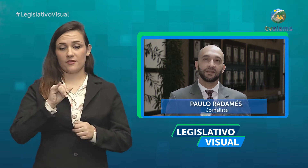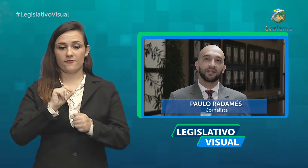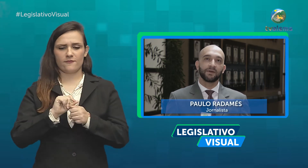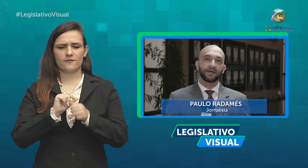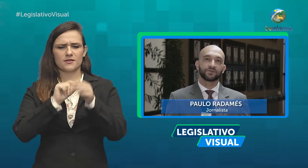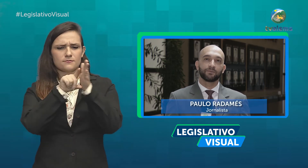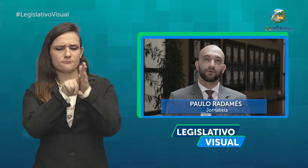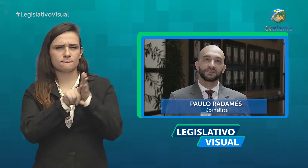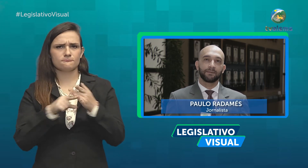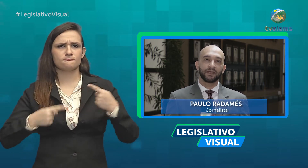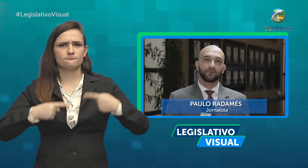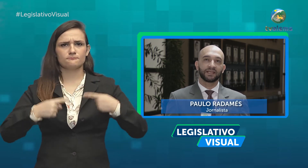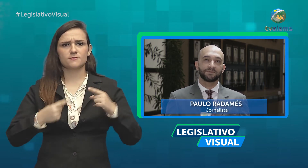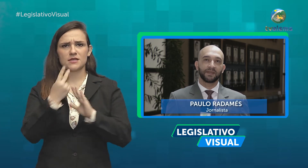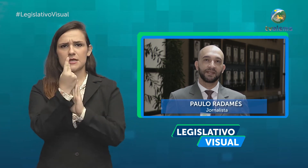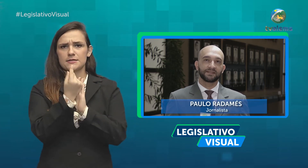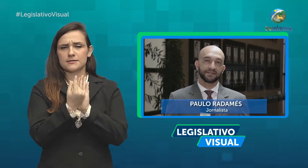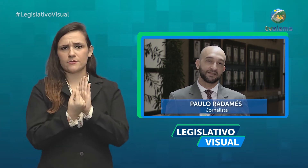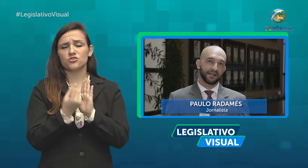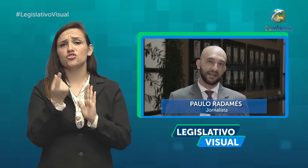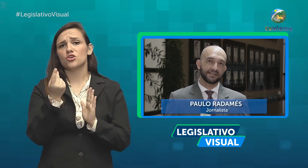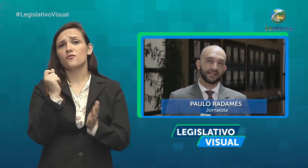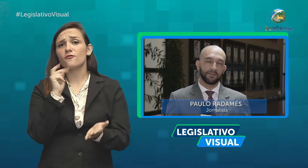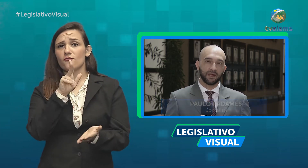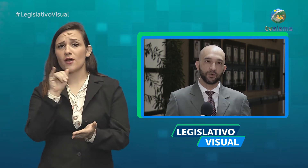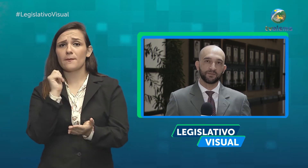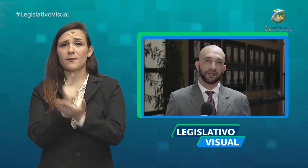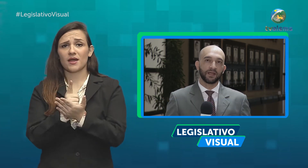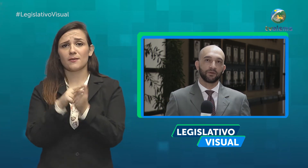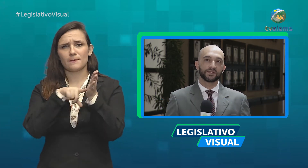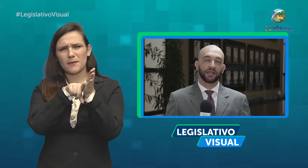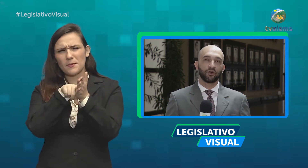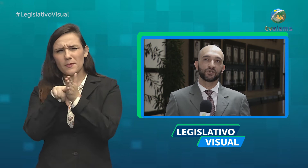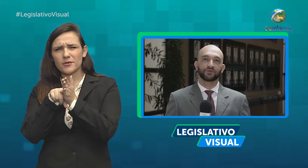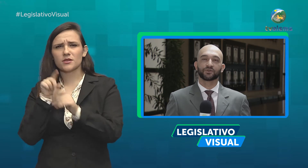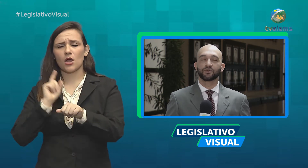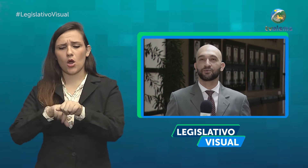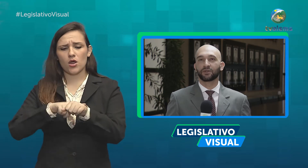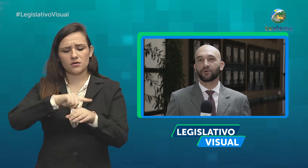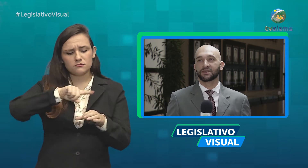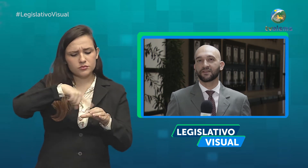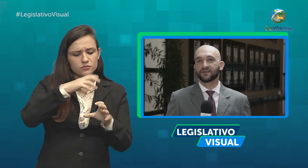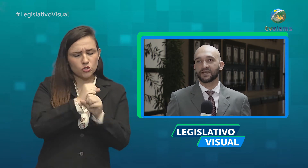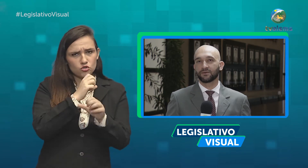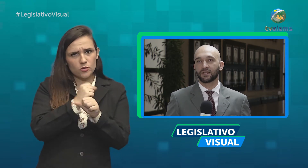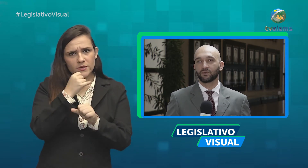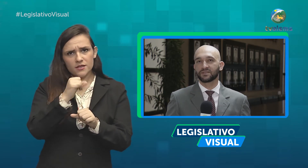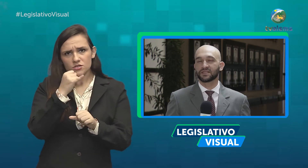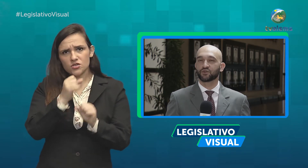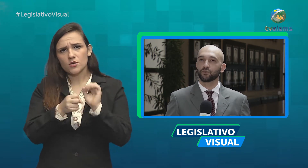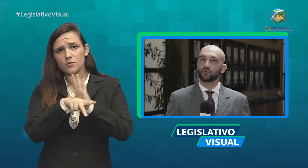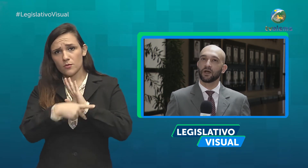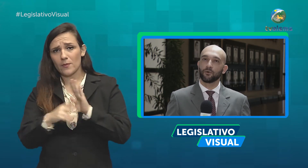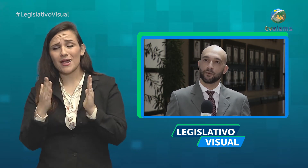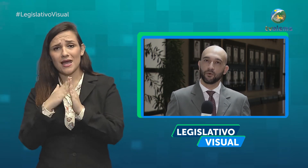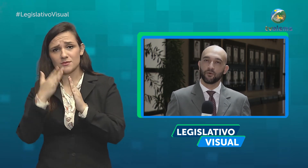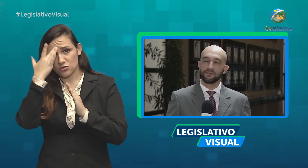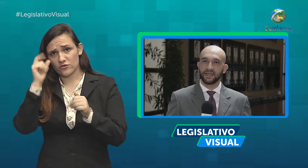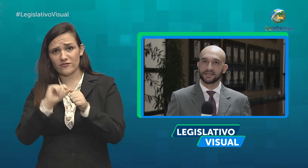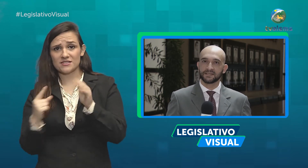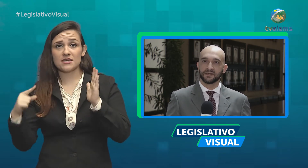CPI deliberaram sobre o orçamento das perícias a ser realizada pela USP nos relógios dos consumidores que fizeram denúncias junto